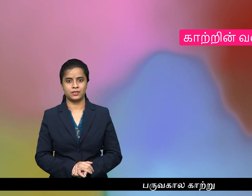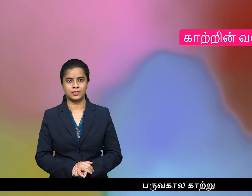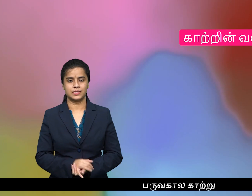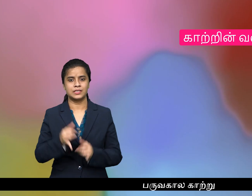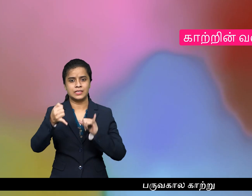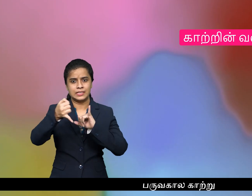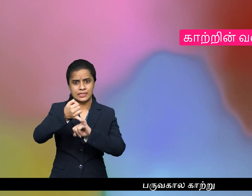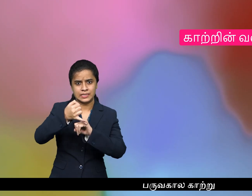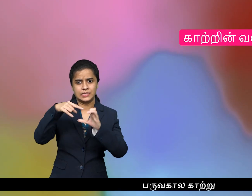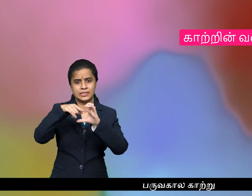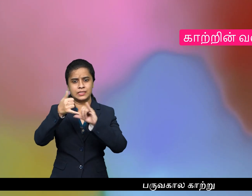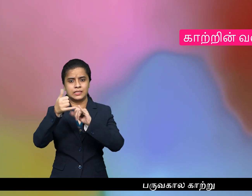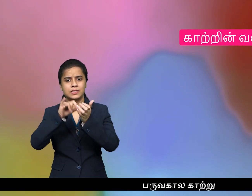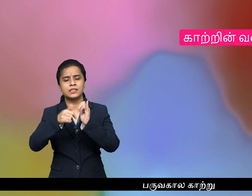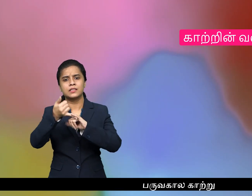பருவகால காற்று,